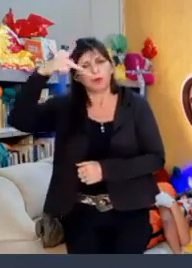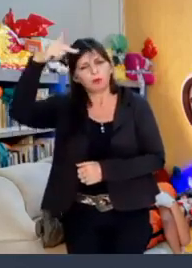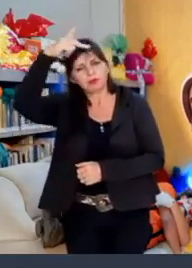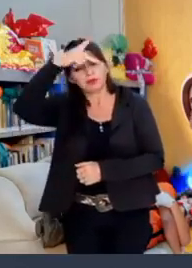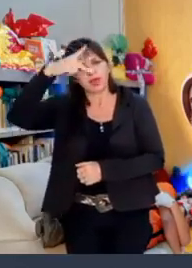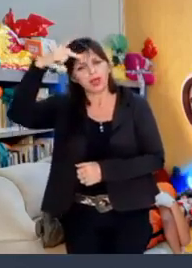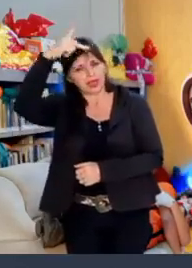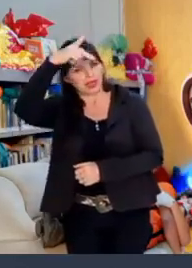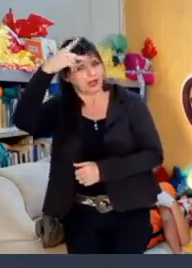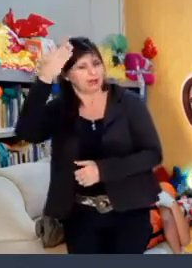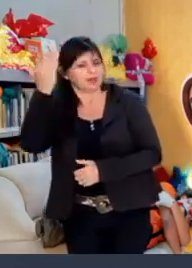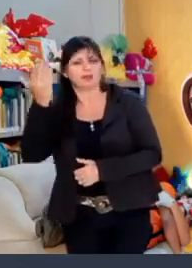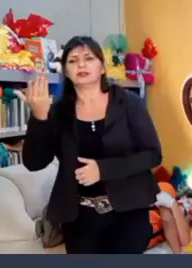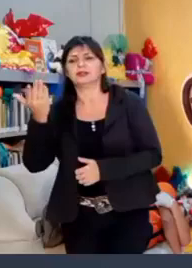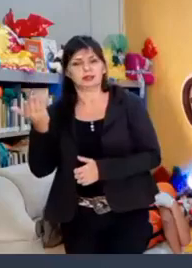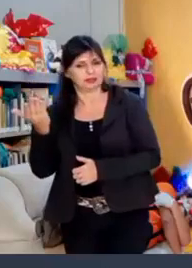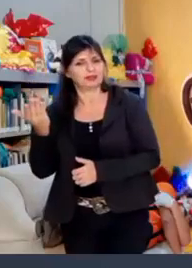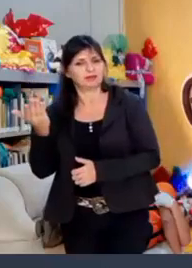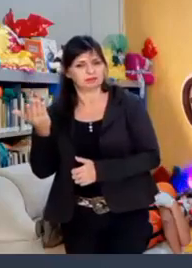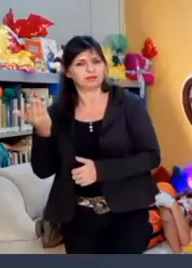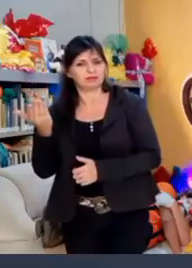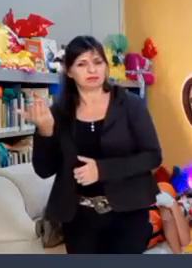Poloneses,